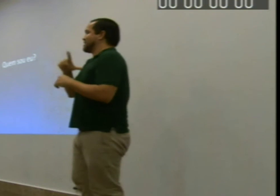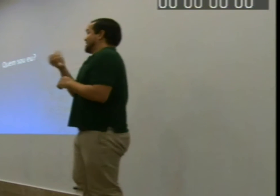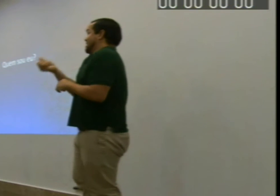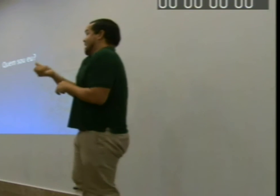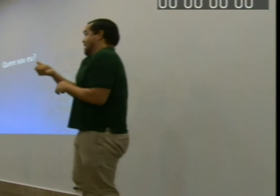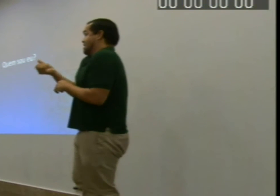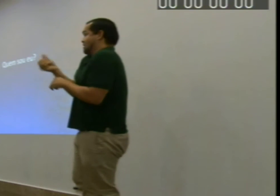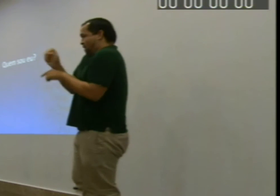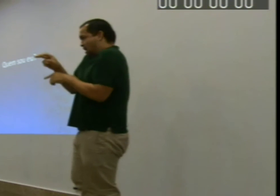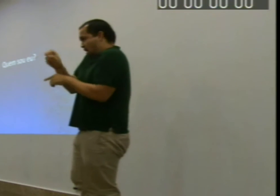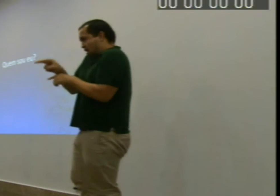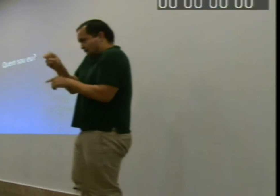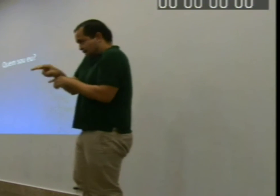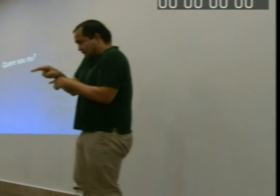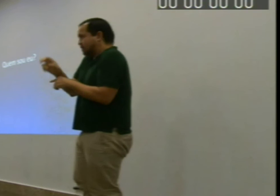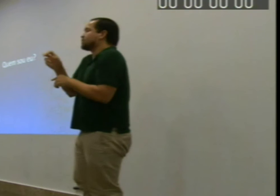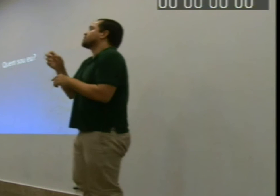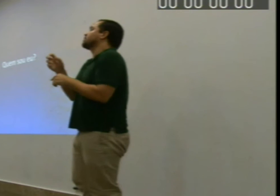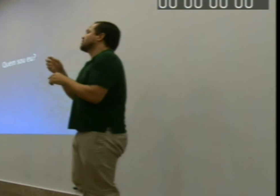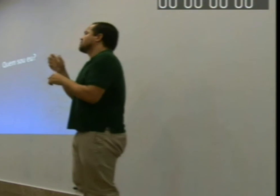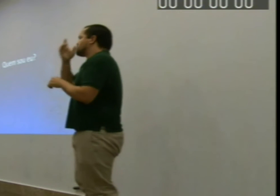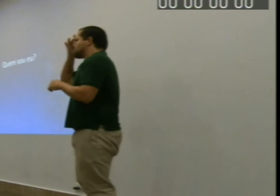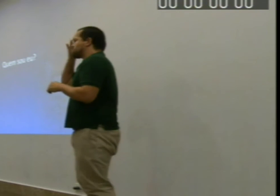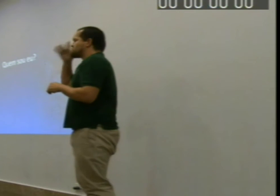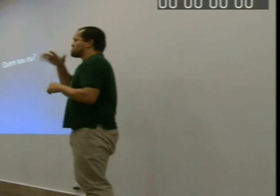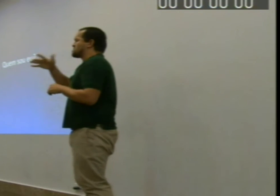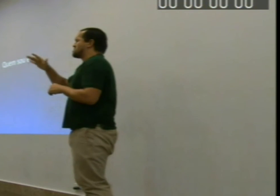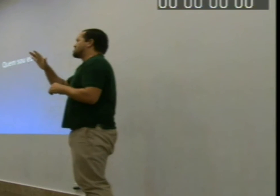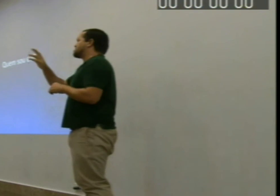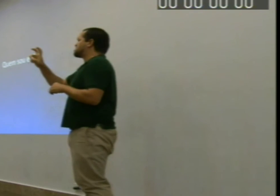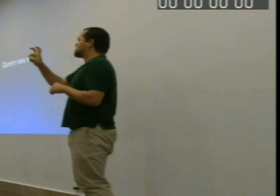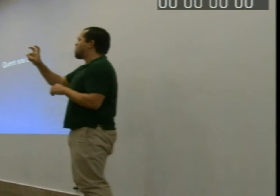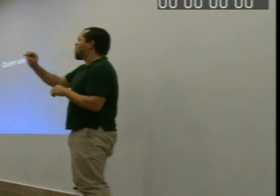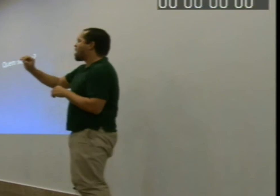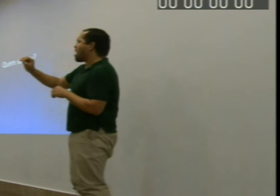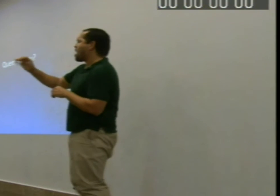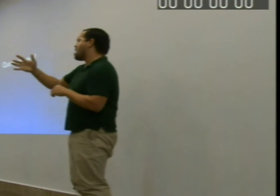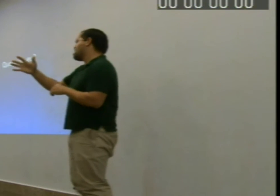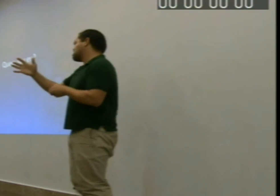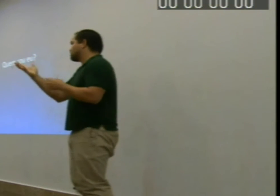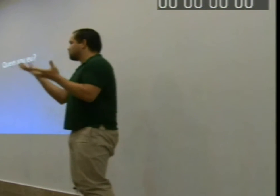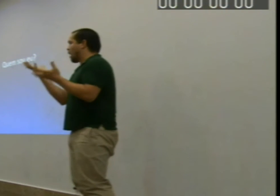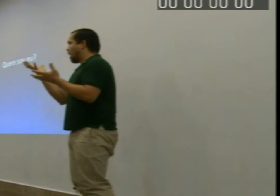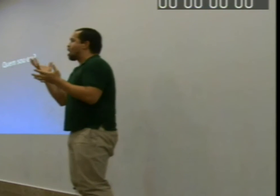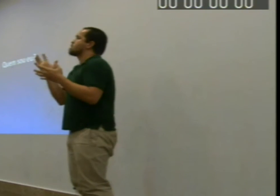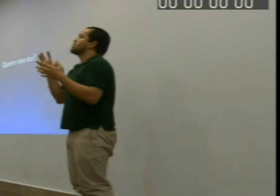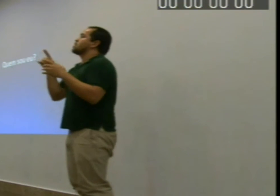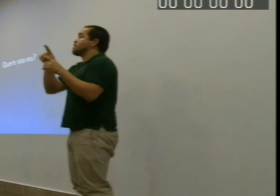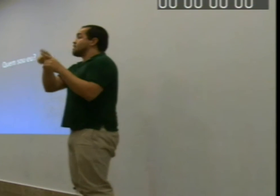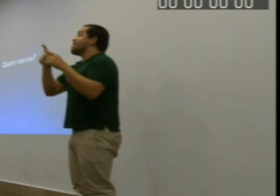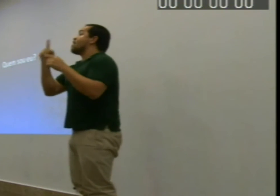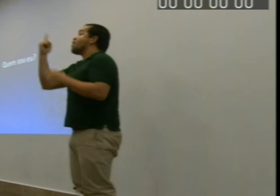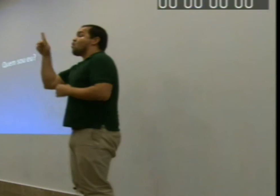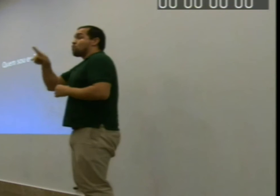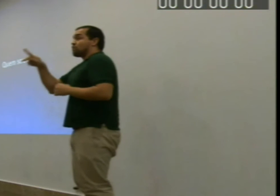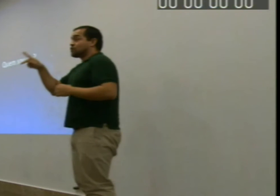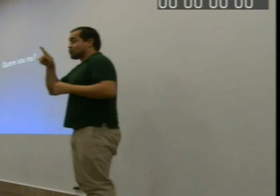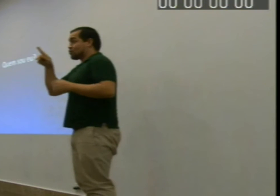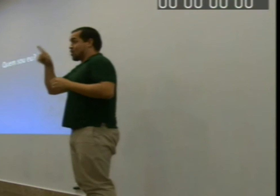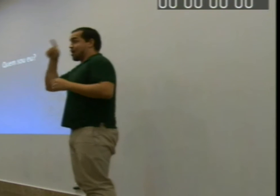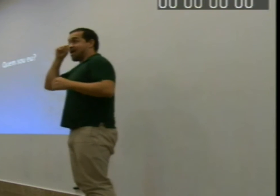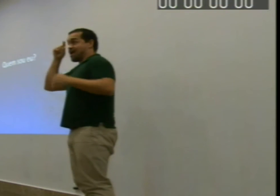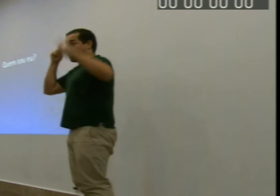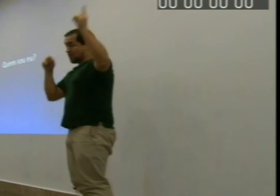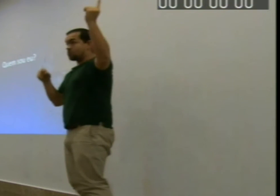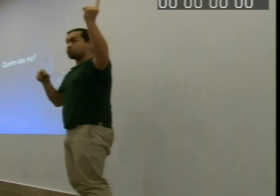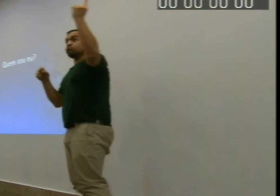entrevista teve seis vagas tiveram seis vagas seis pessoas mais ou menos 50 pessoas para disputar essas seis vagas